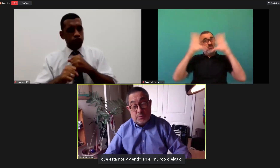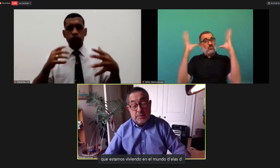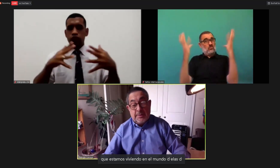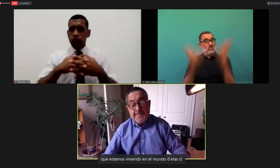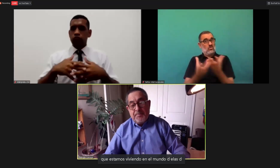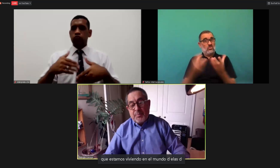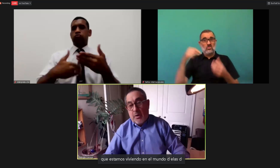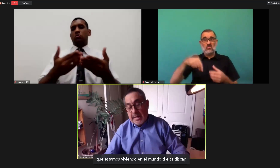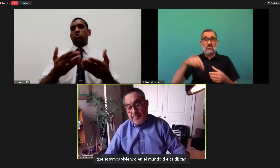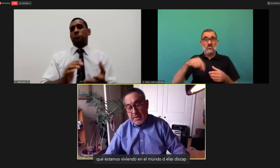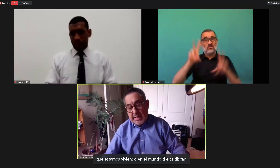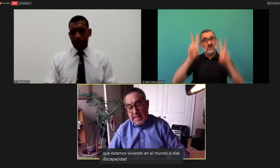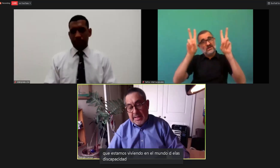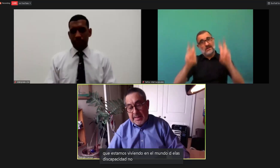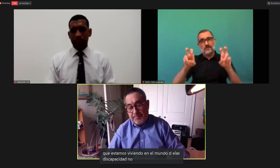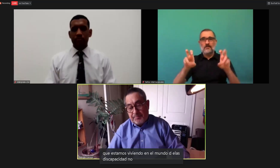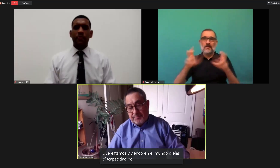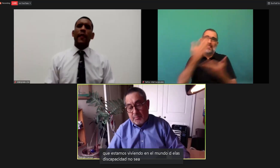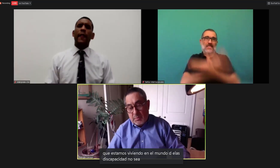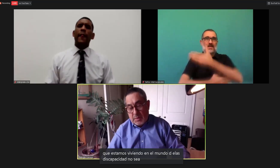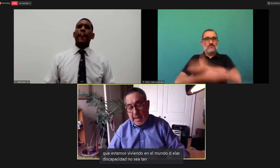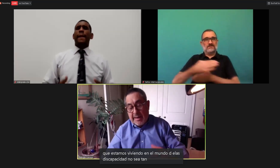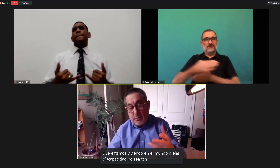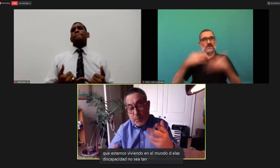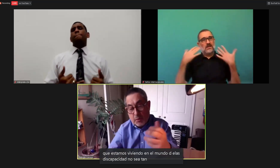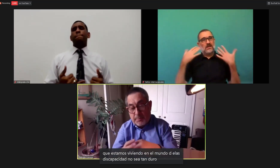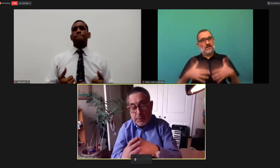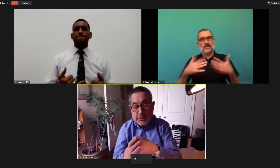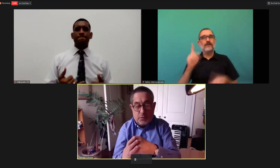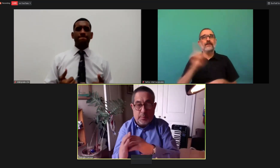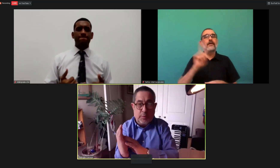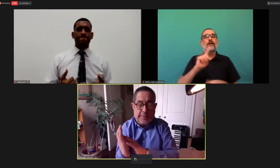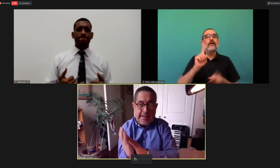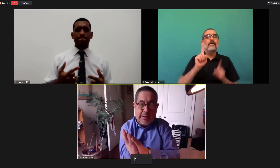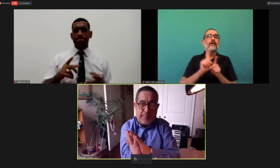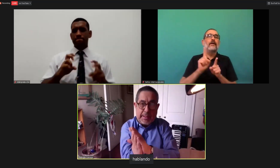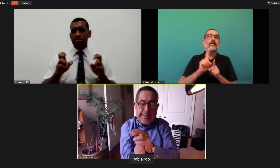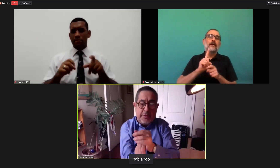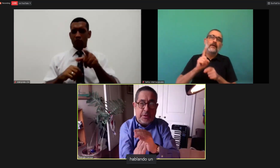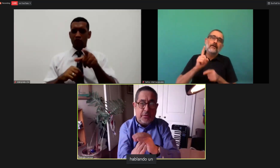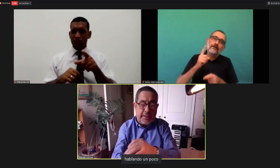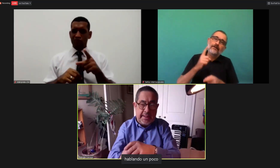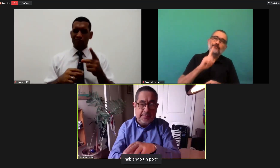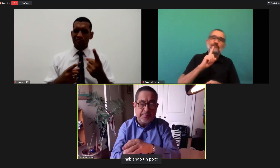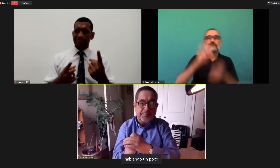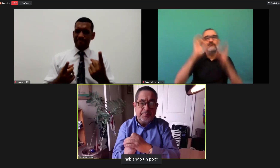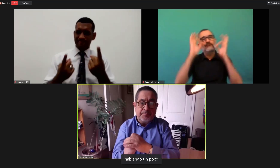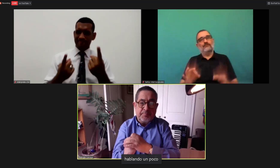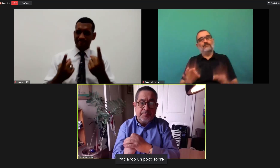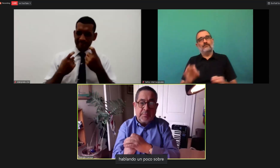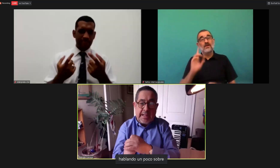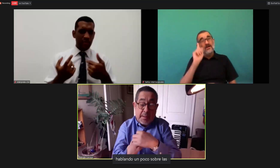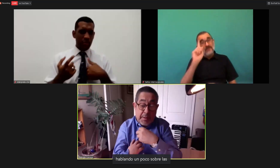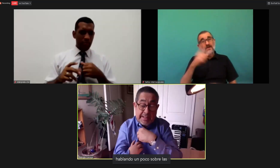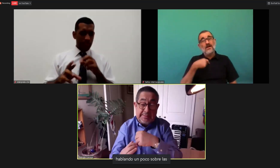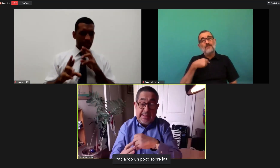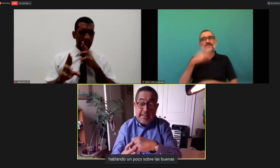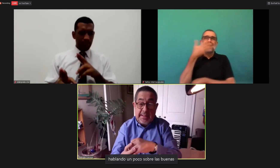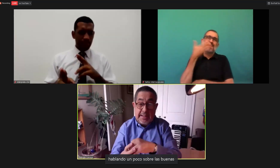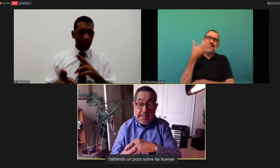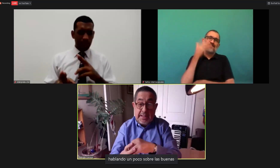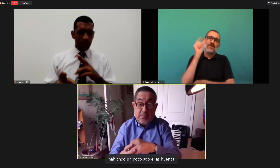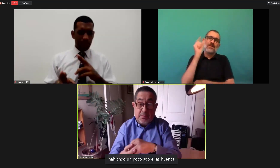duro. Ahora, hablando un poco, respondiendo a tu pregunta de las buenas prácticas, yo creo que a mi